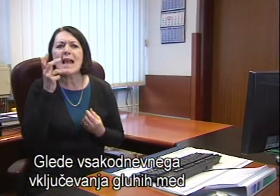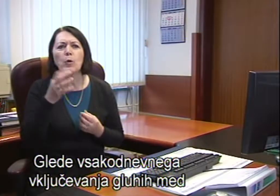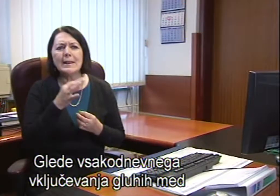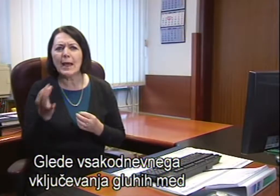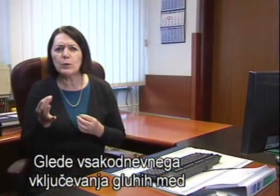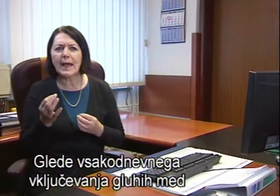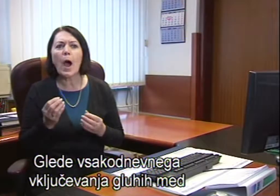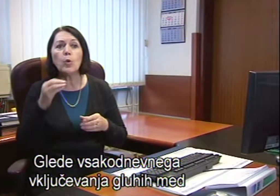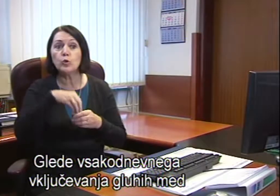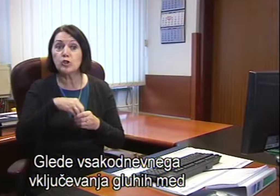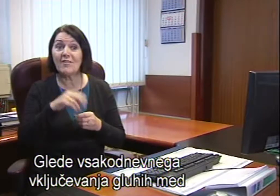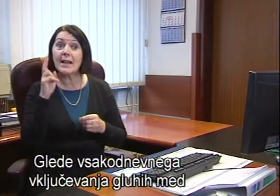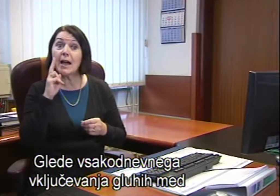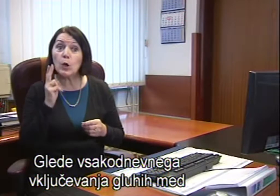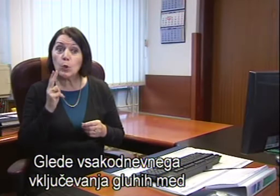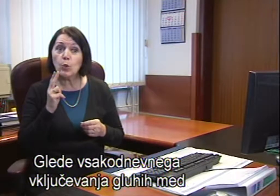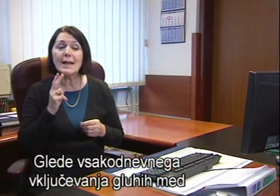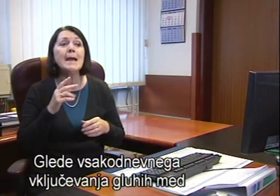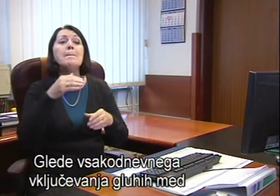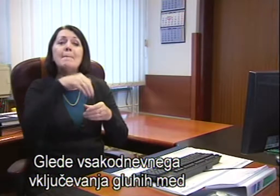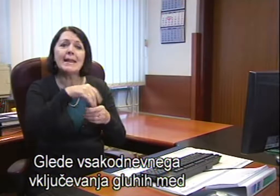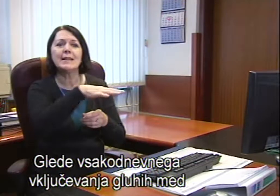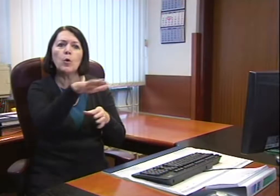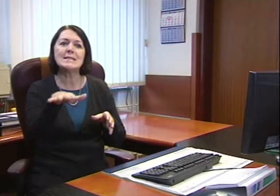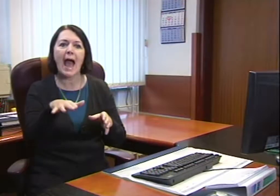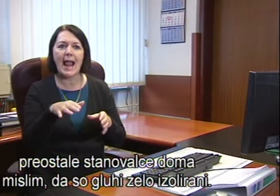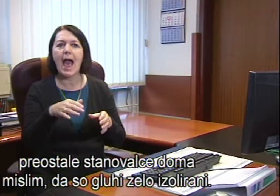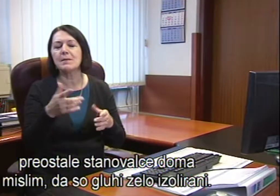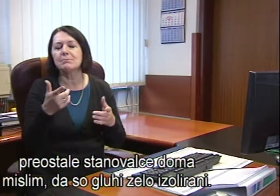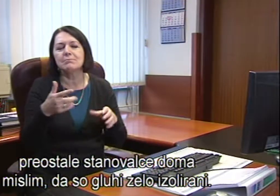Glede vsakodnevnega vključevanja gluhih med